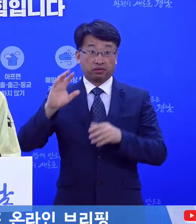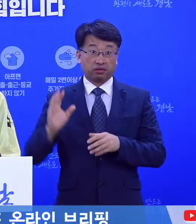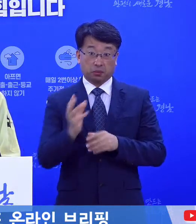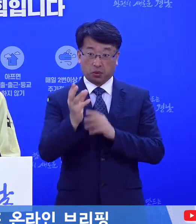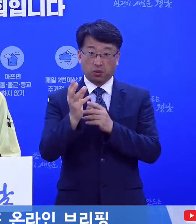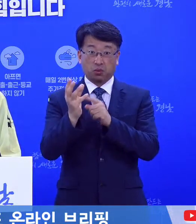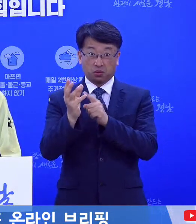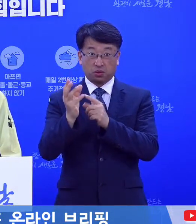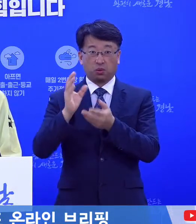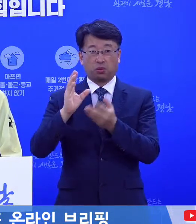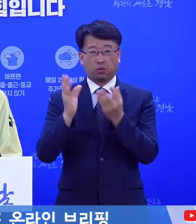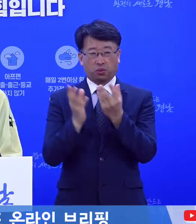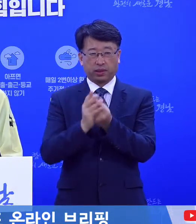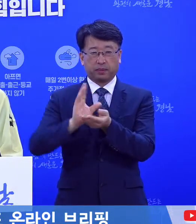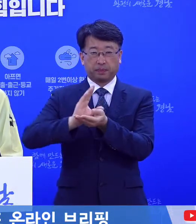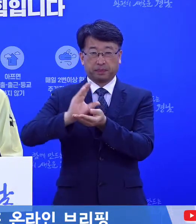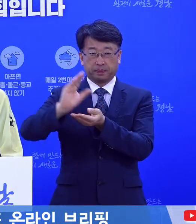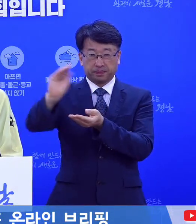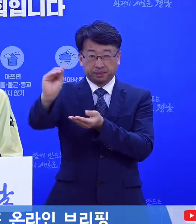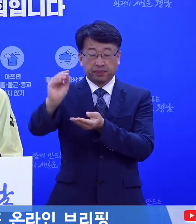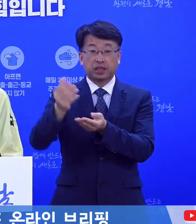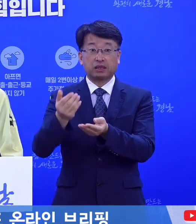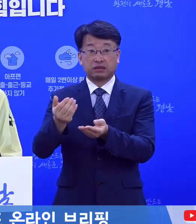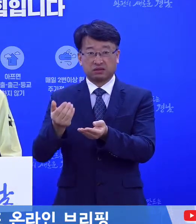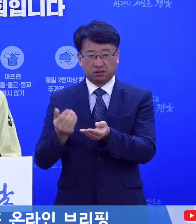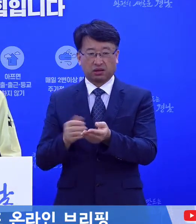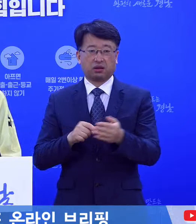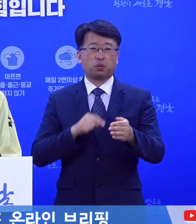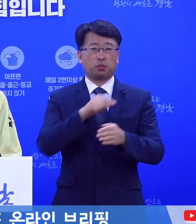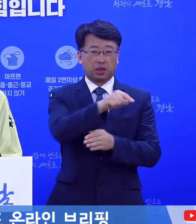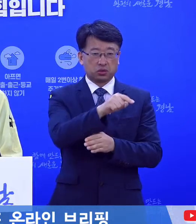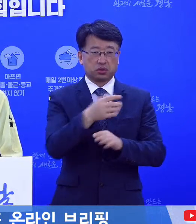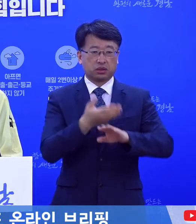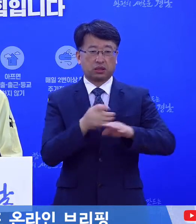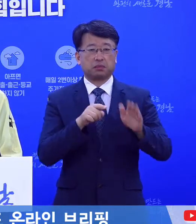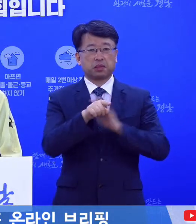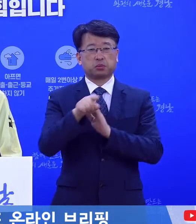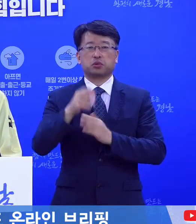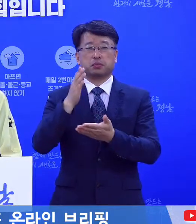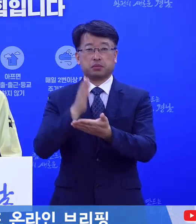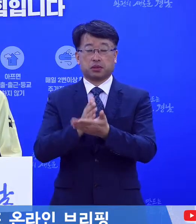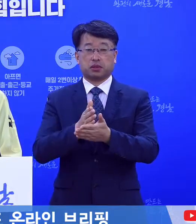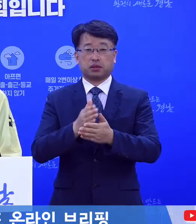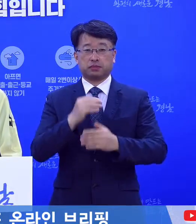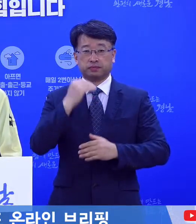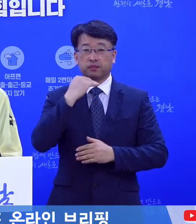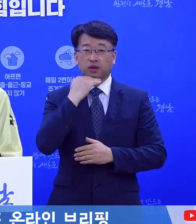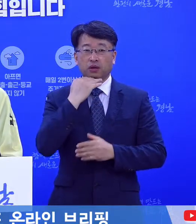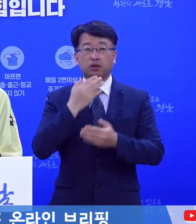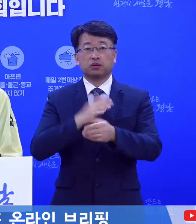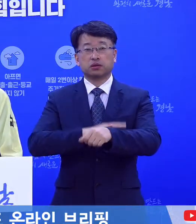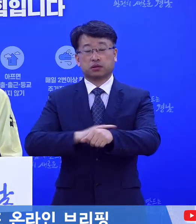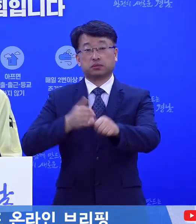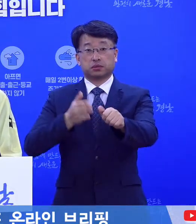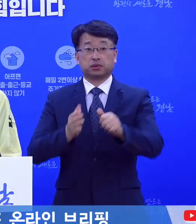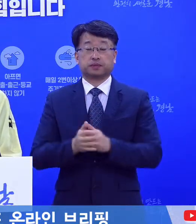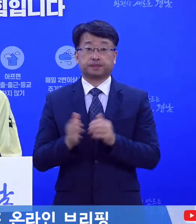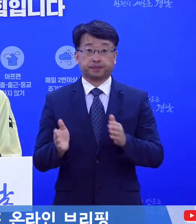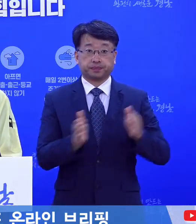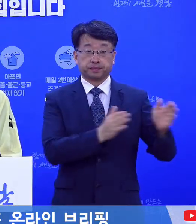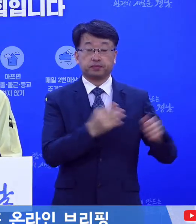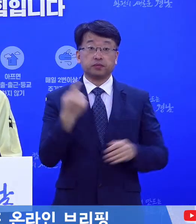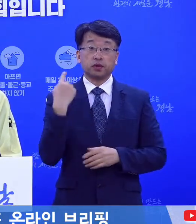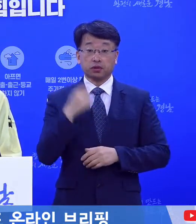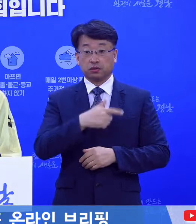벗어날 때까지 도민 여러분들께서는 외출이나 이동을 자제해 주시기를 부탁드립니다. 어제